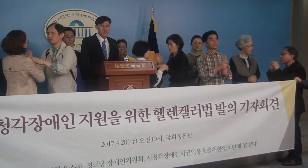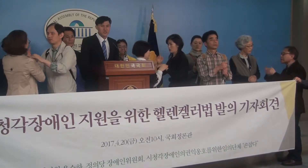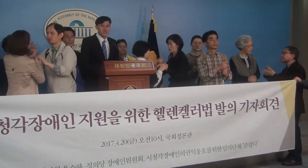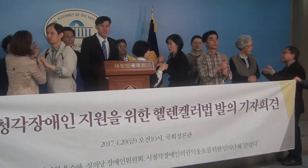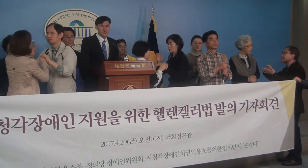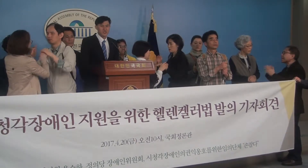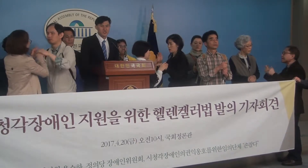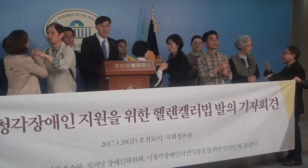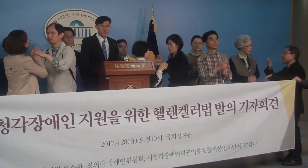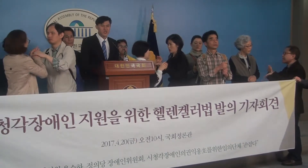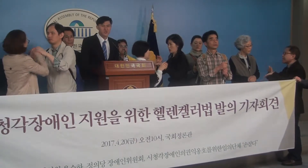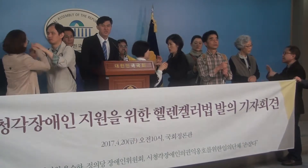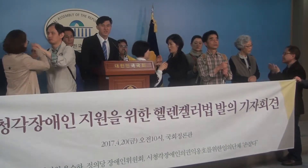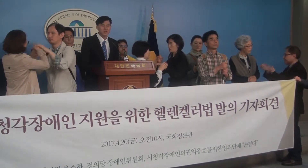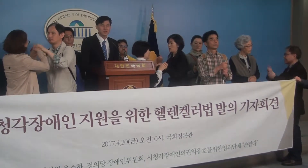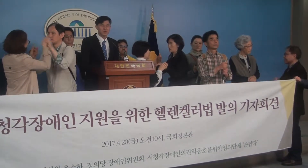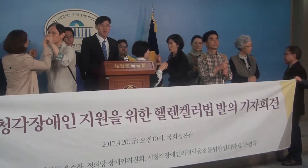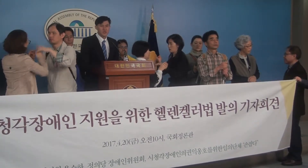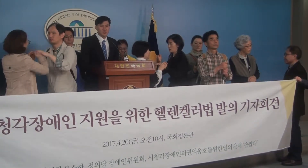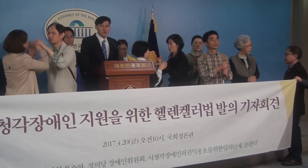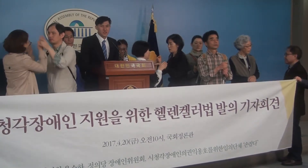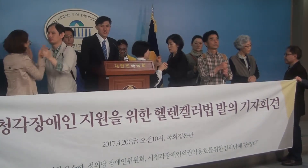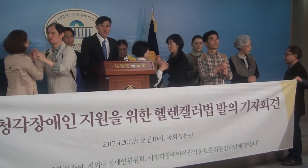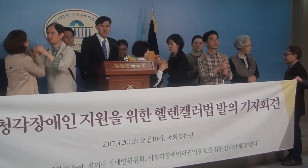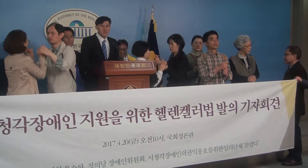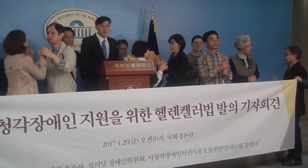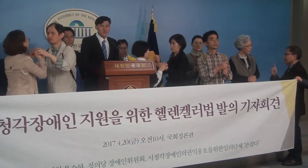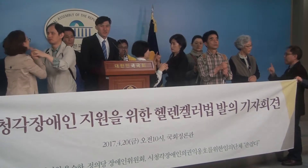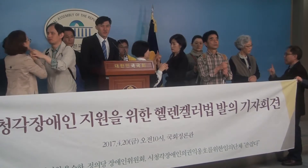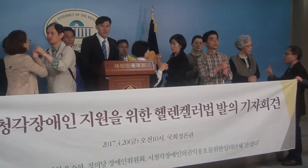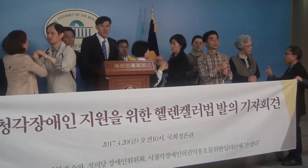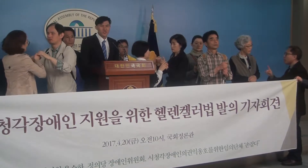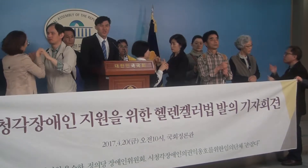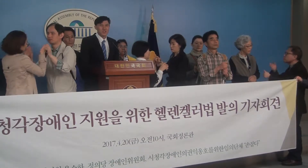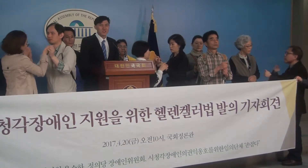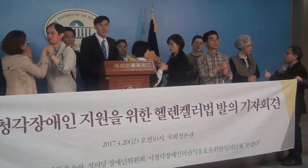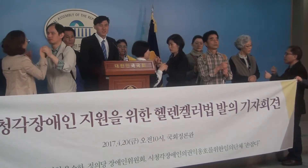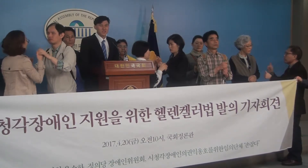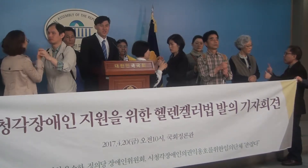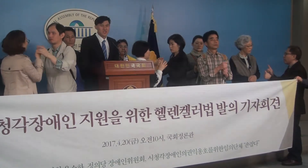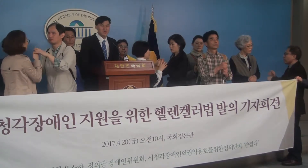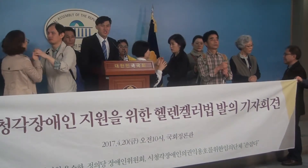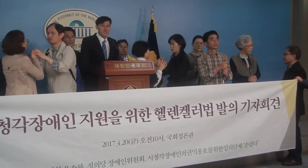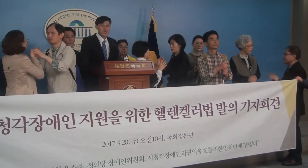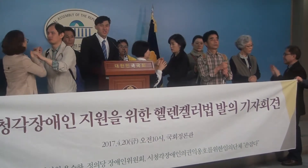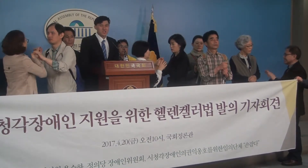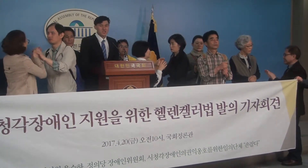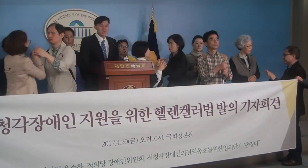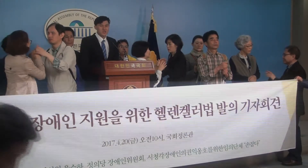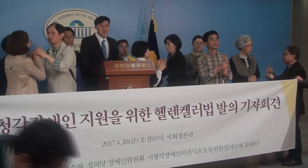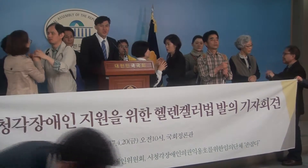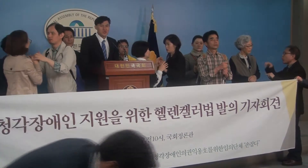모든 기자분들께 감사드립니다. 또 한 가지 부탁드리고 싶은 것은 지금 이